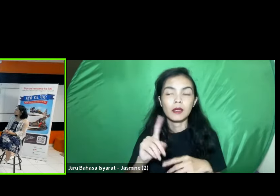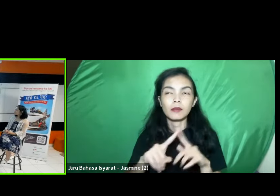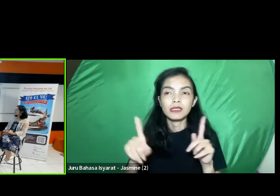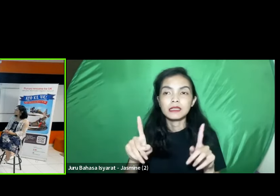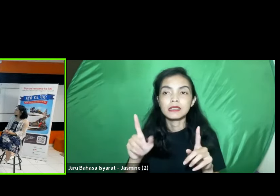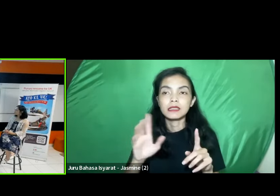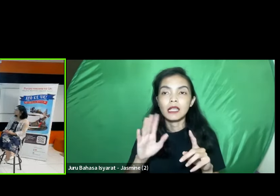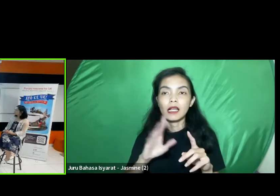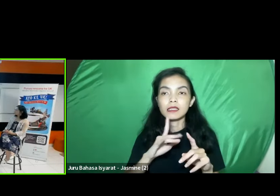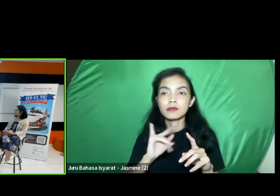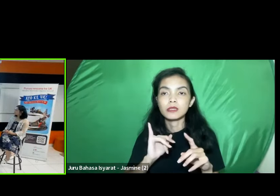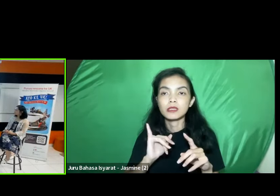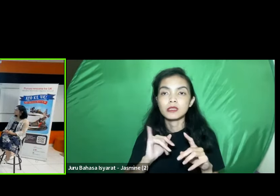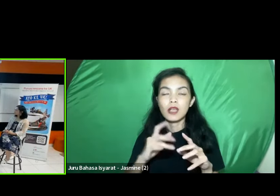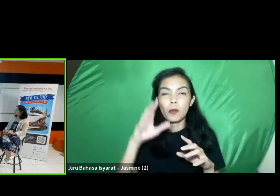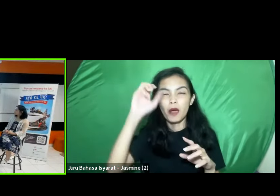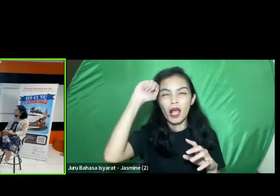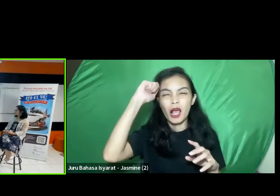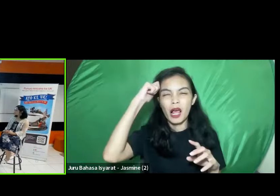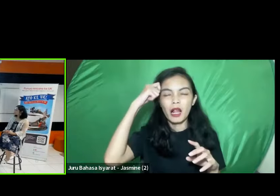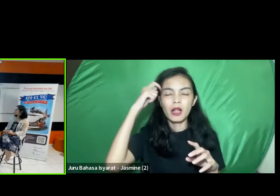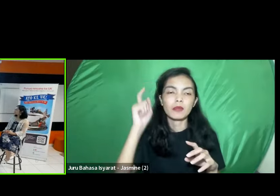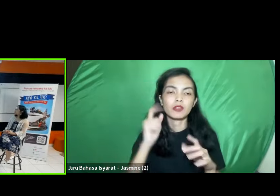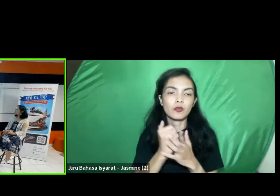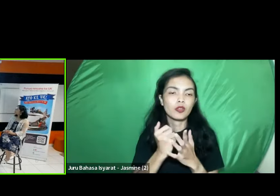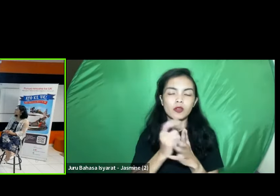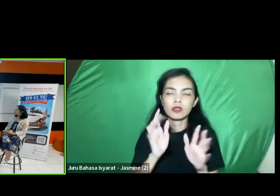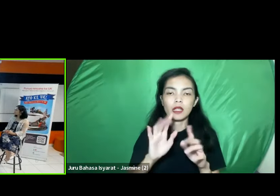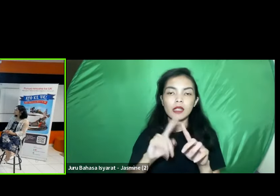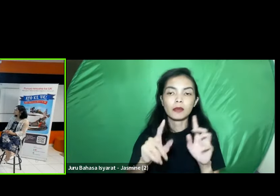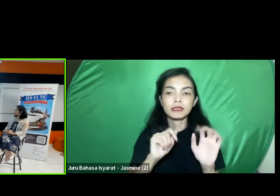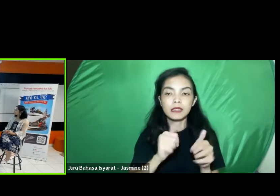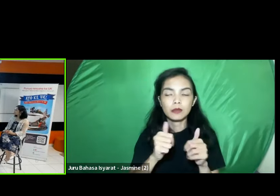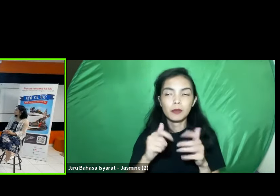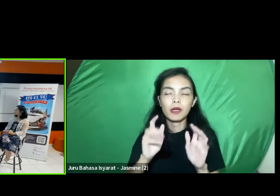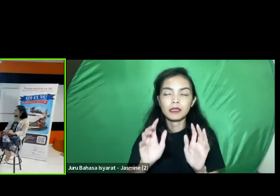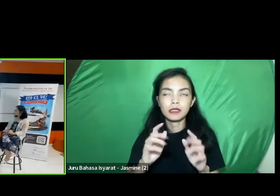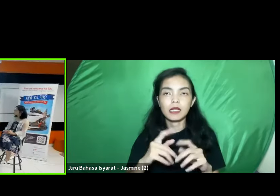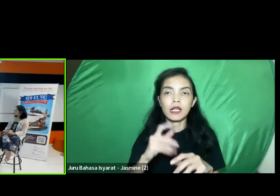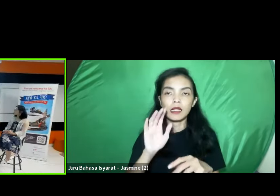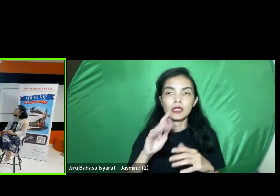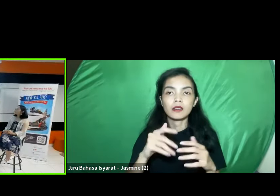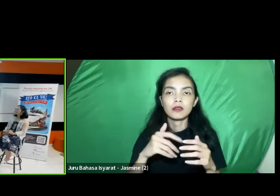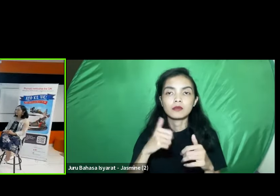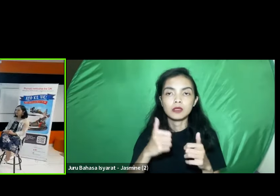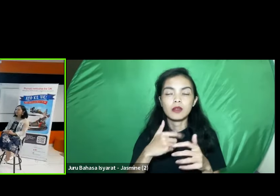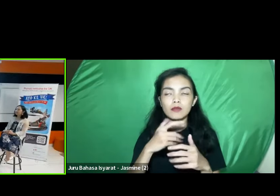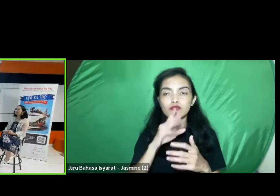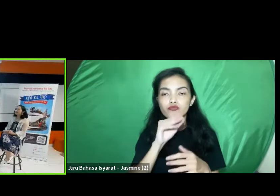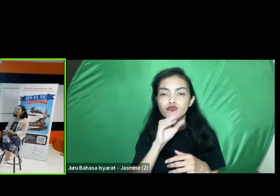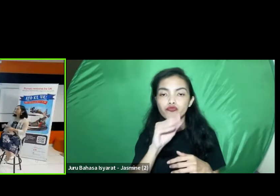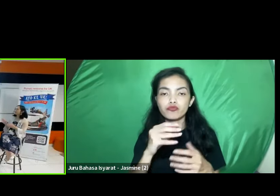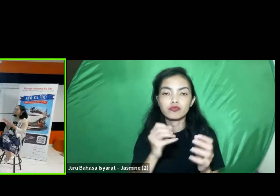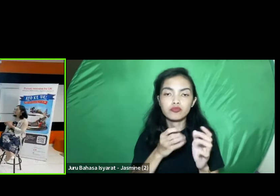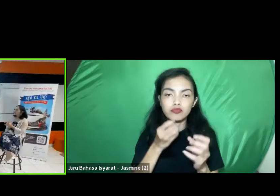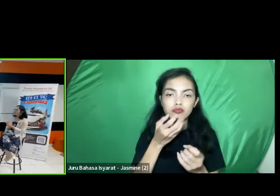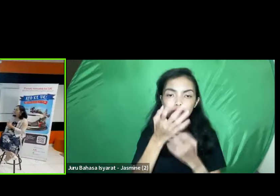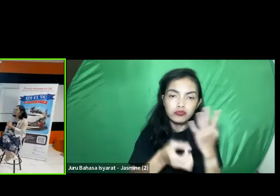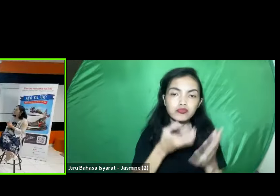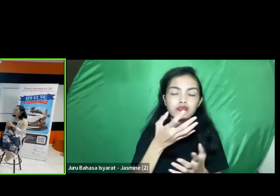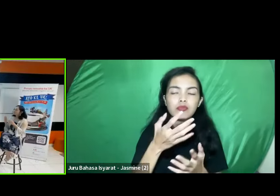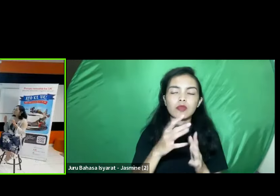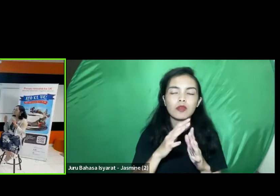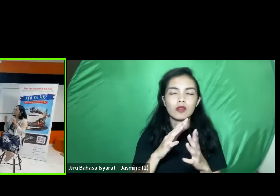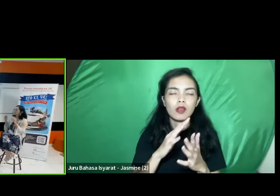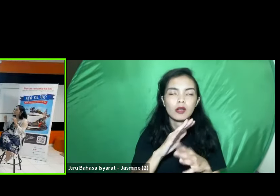overly prepare sama dihafal siapin-siapin aja biar entar mengalirnya secara natural itu aja sih oke Thank you kak